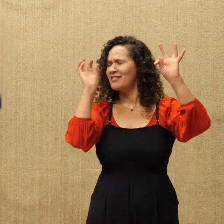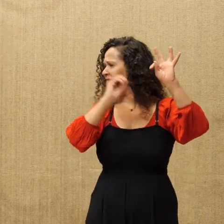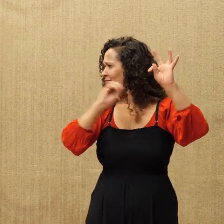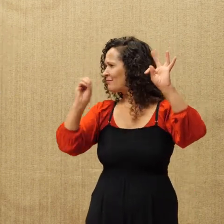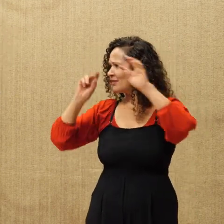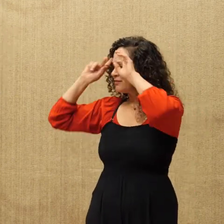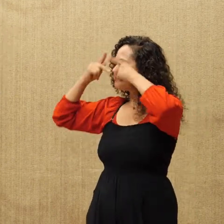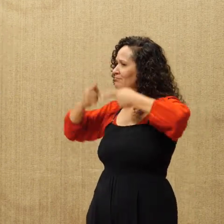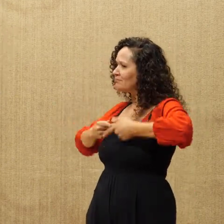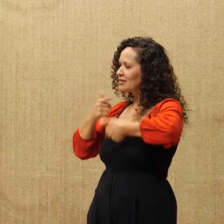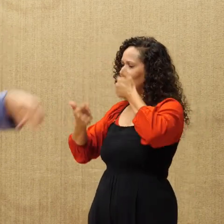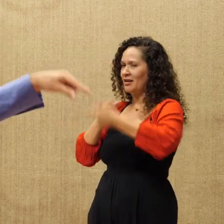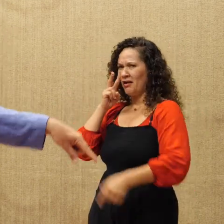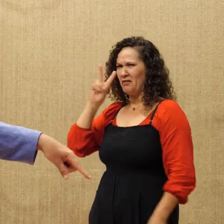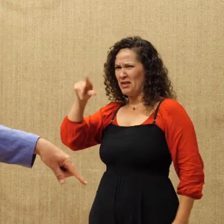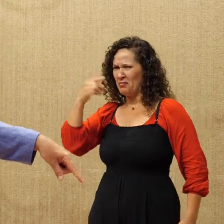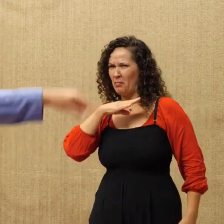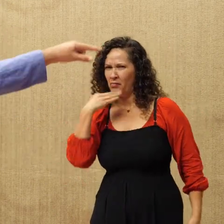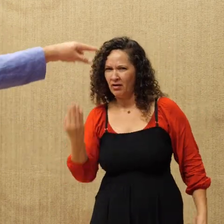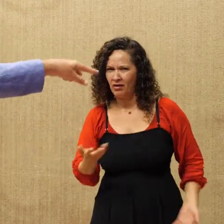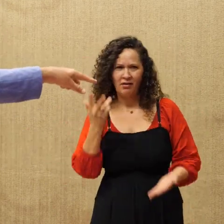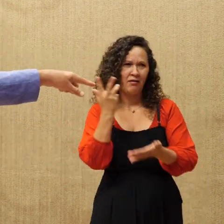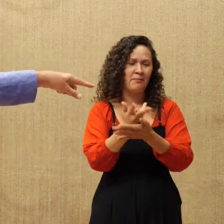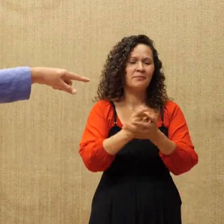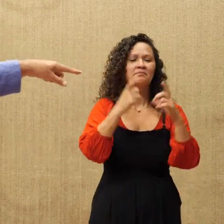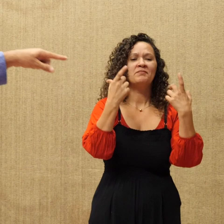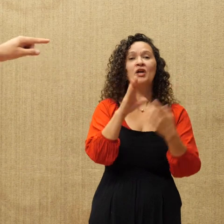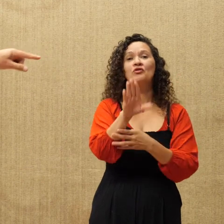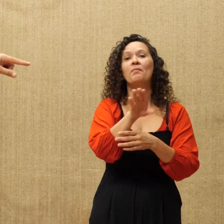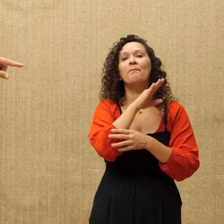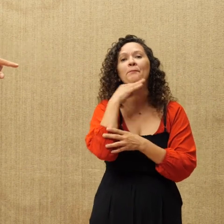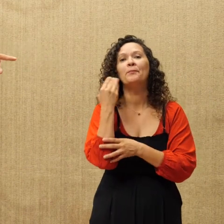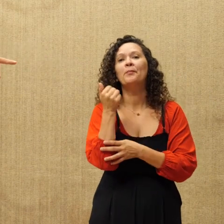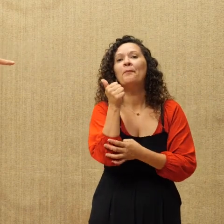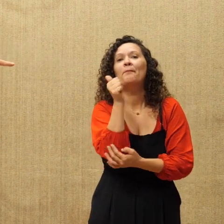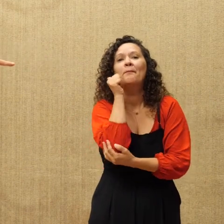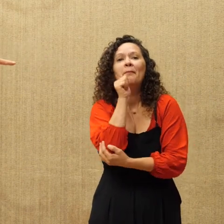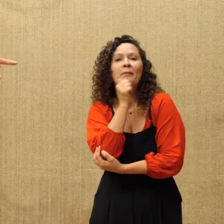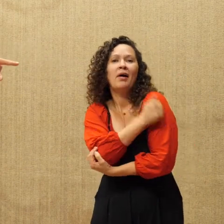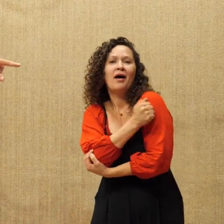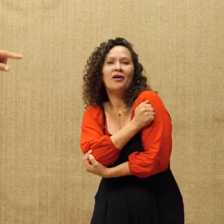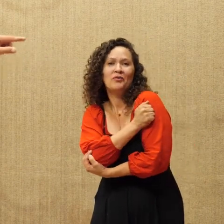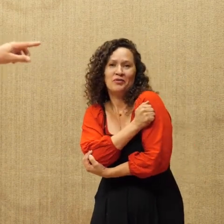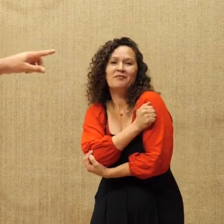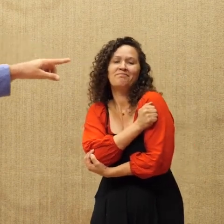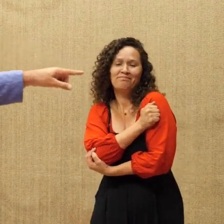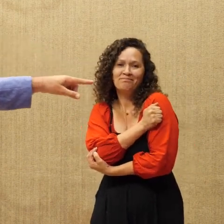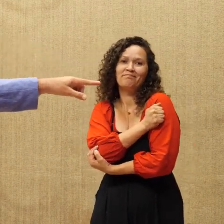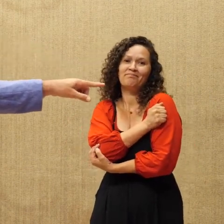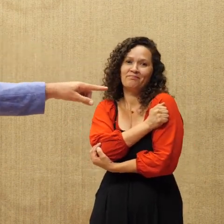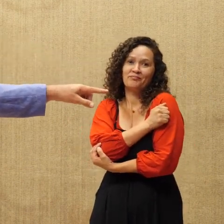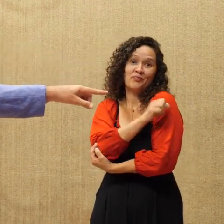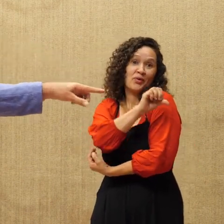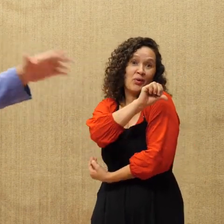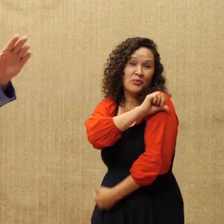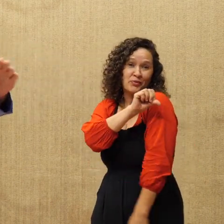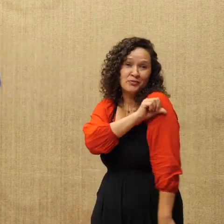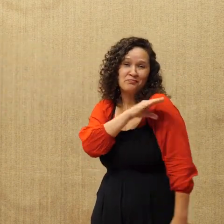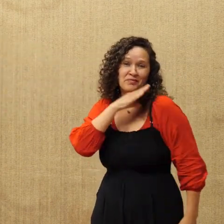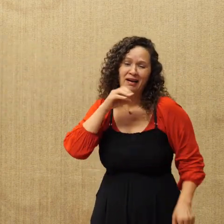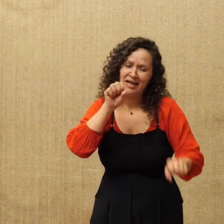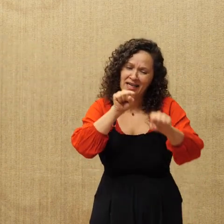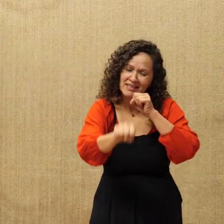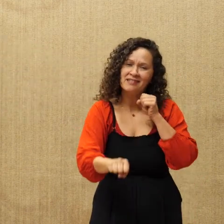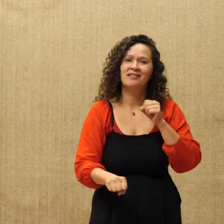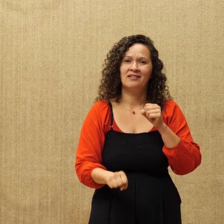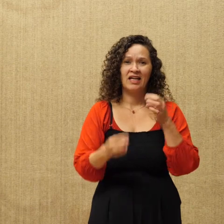Observa para depois que a pessoa morre. E no mesmo local já tinha morrido uma estudante cristal que estava no nono ano. Então,